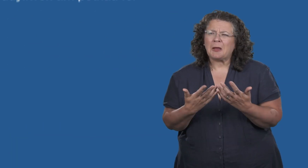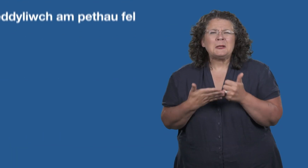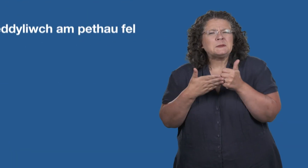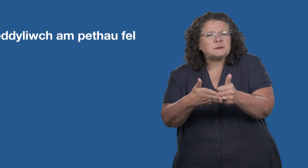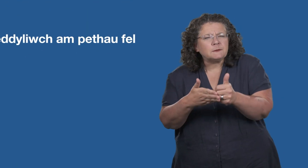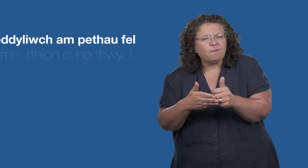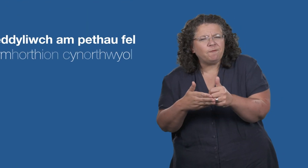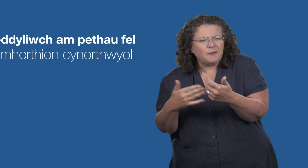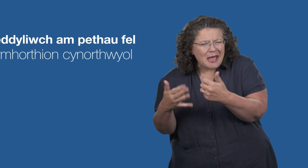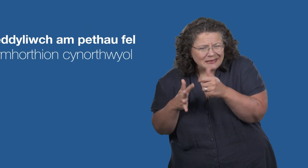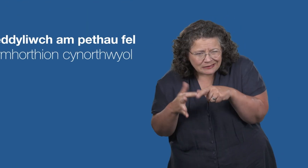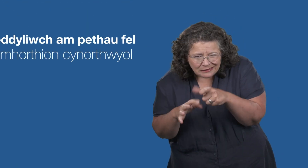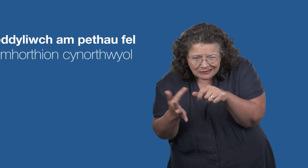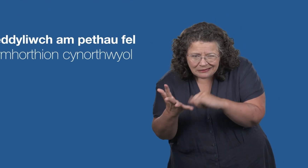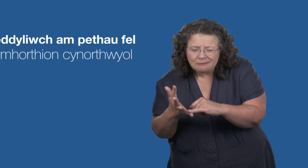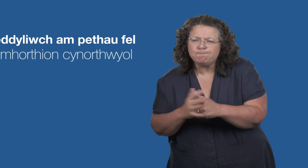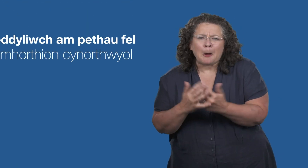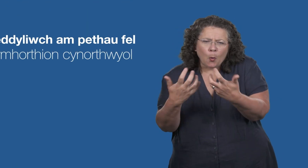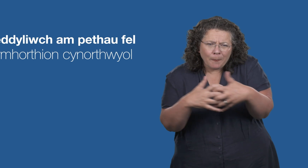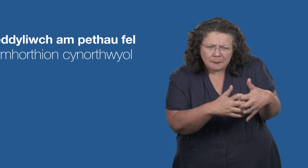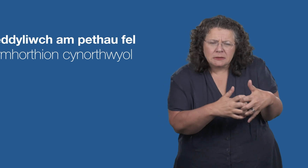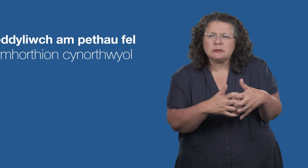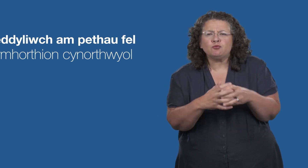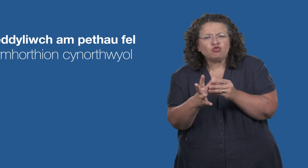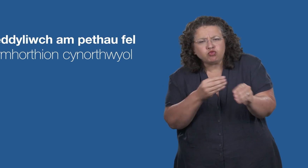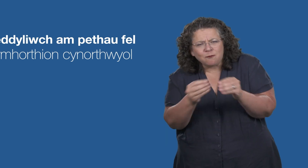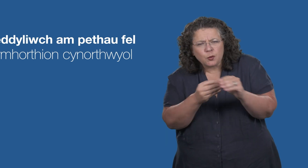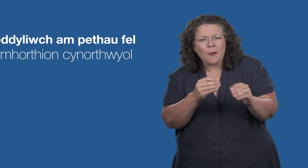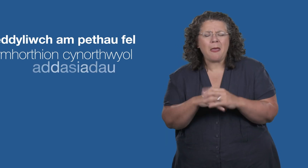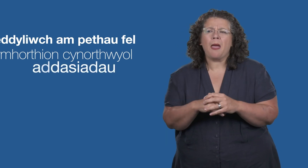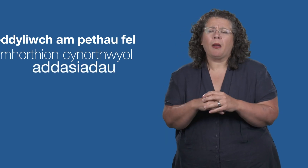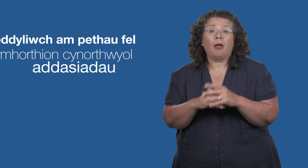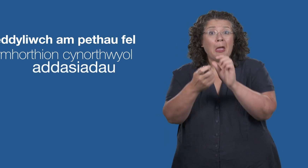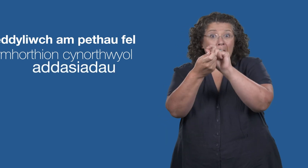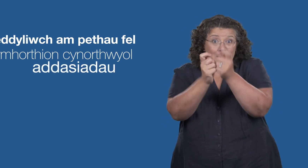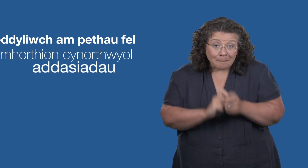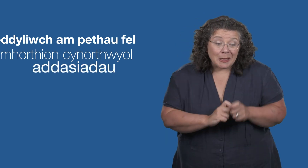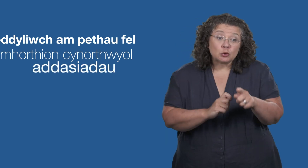Cymhorthion cynorthwyol, offer a meddalwedd, addasiadau i offer,